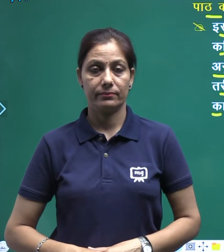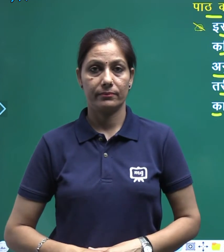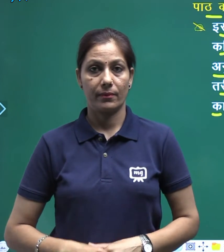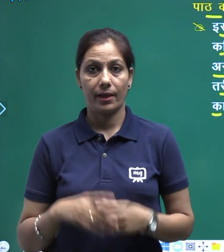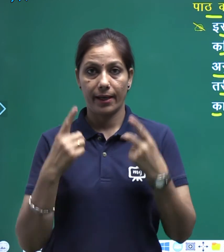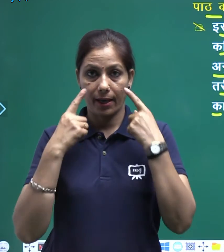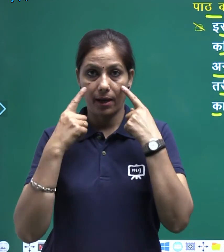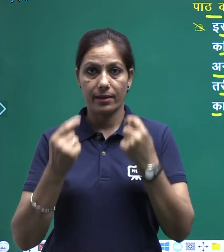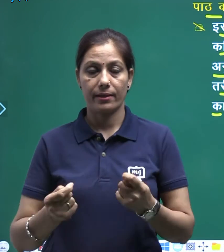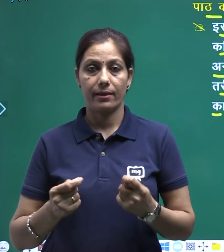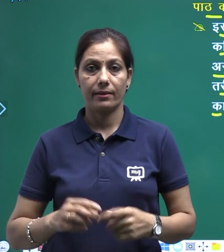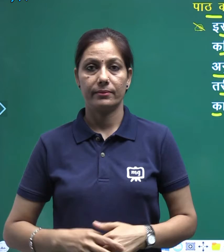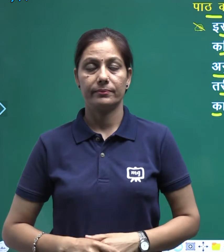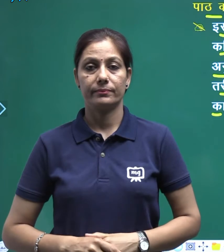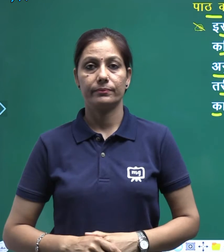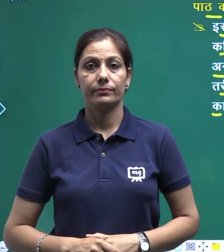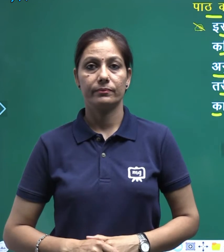प्रयास किया है।